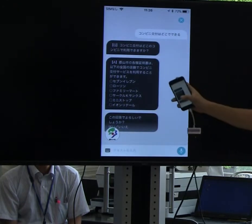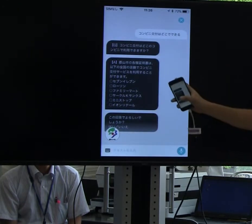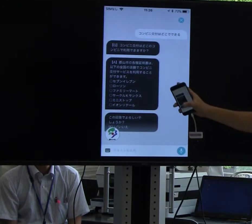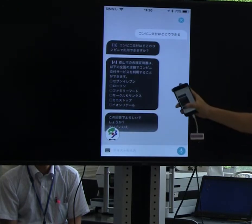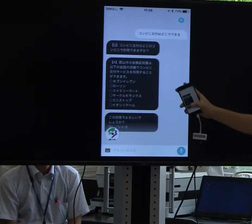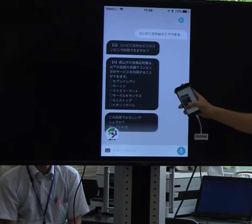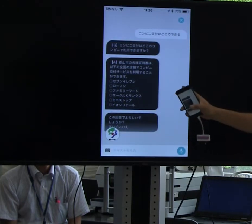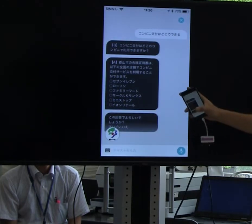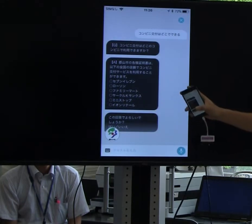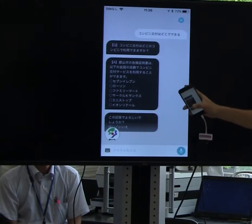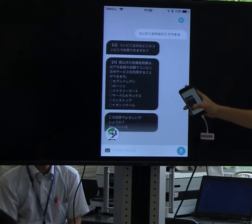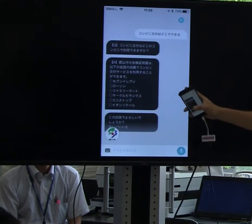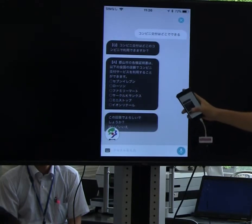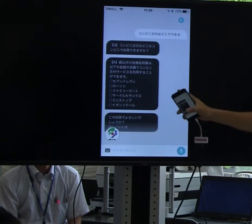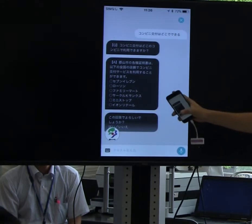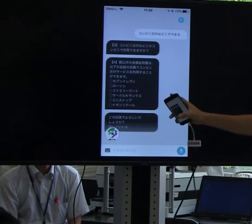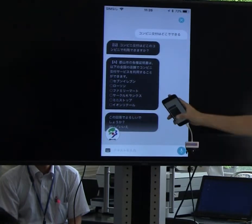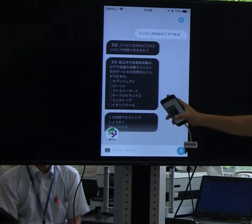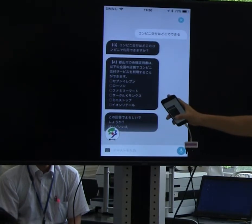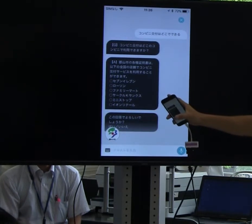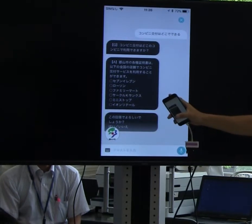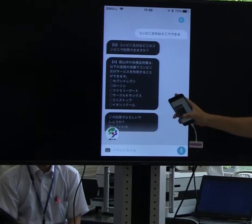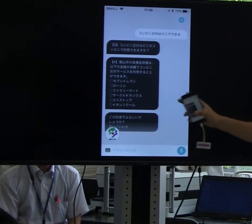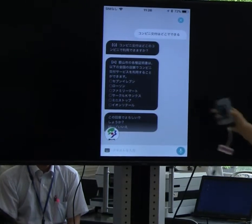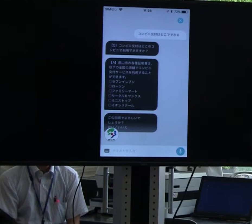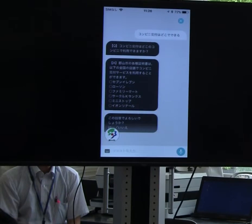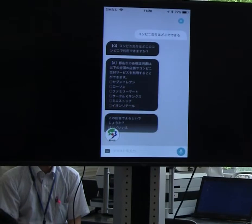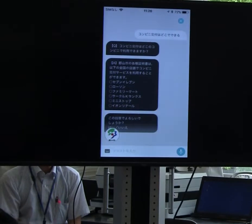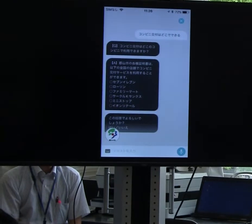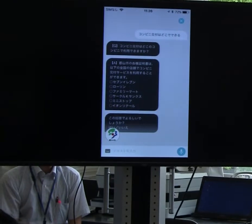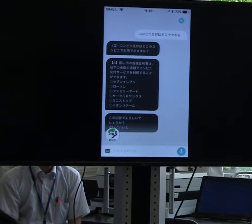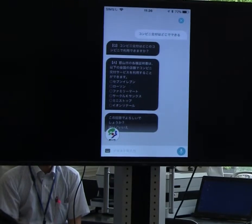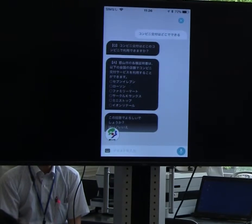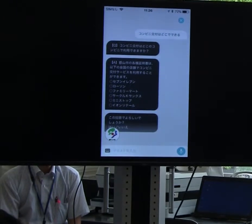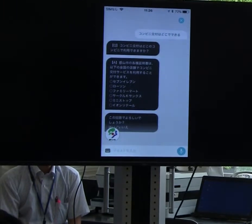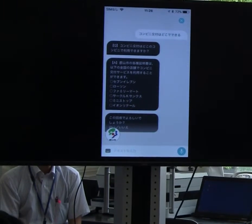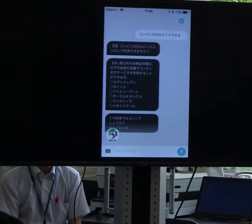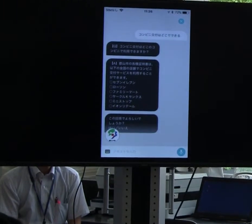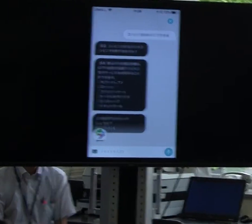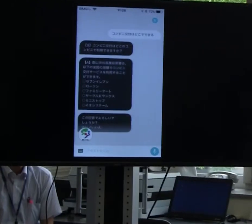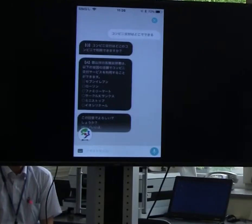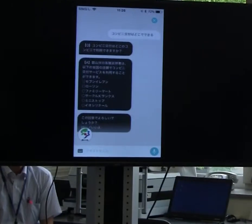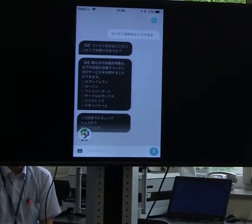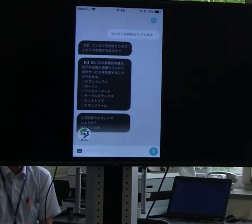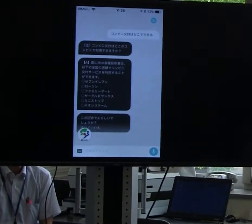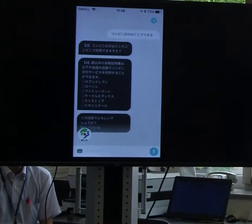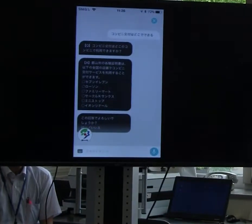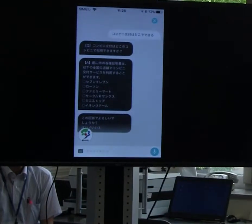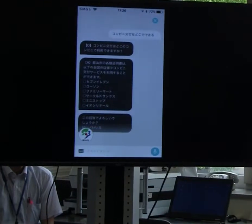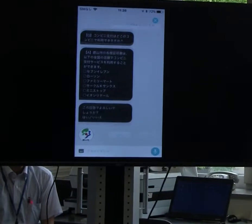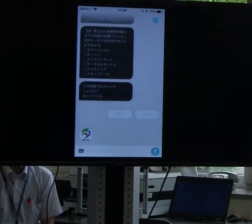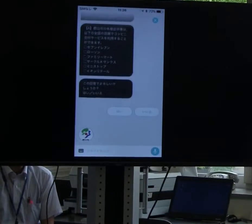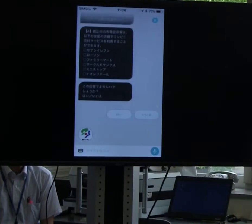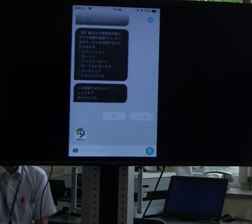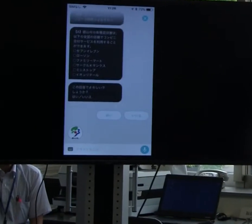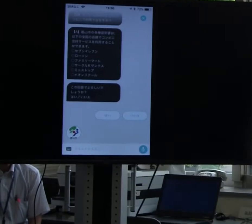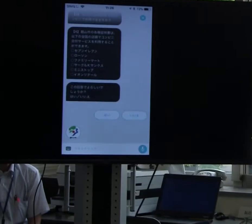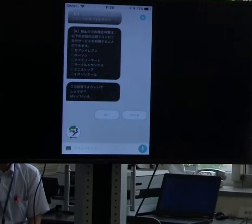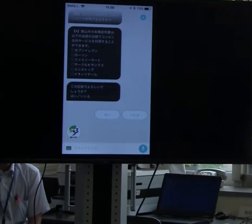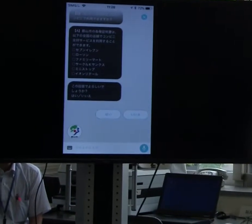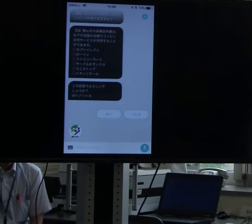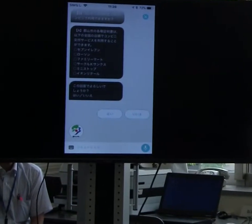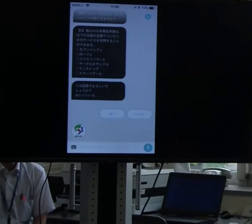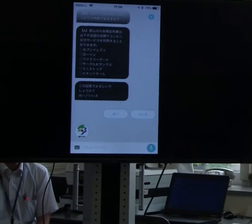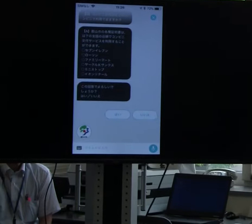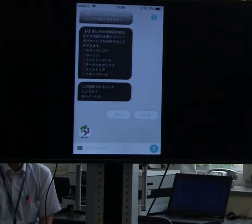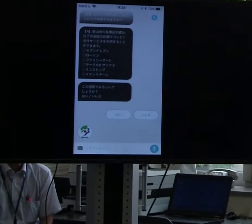セブンイレブン、ローソン、ファミリーマート、サークル系、ミニストップ、イオンリテールということで、こちらに表示されています。でこの回答でよろし